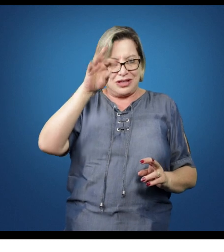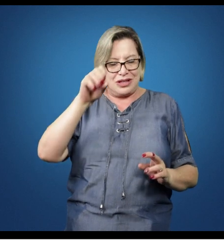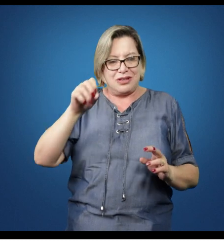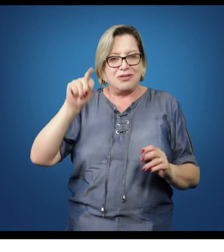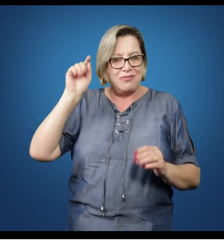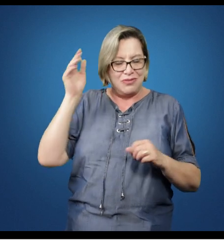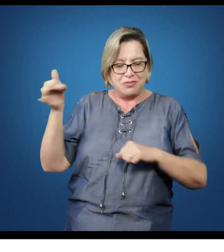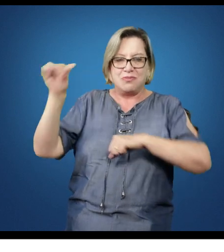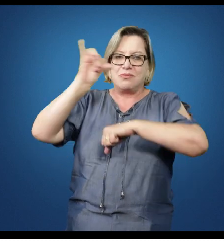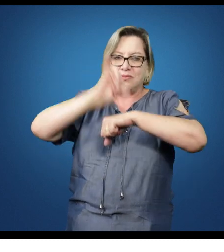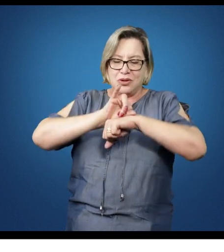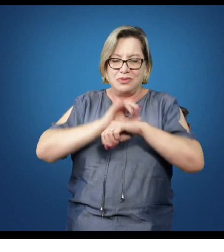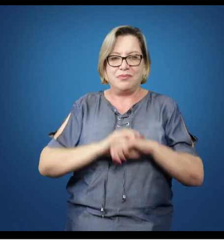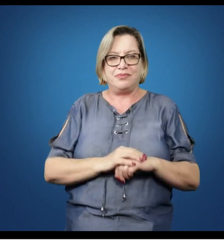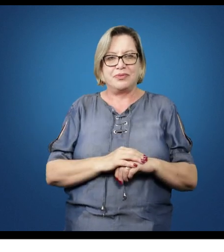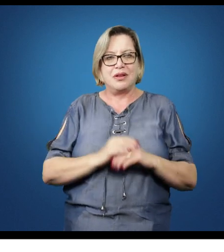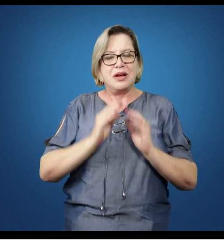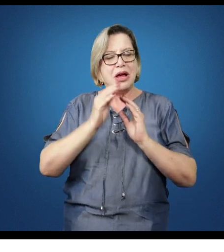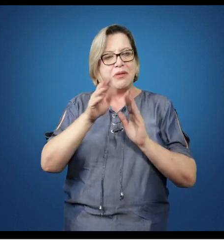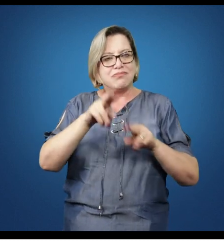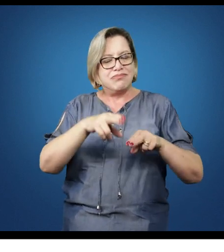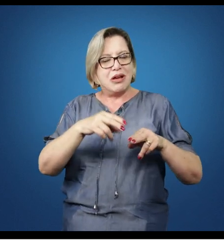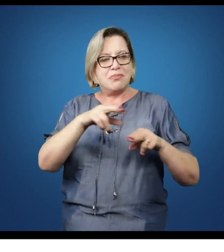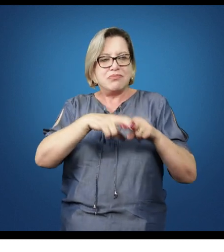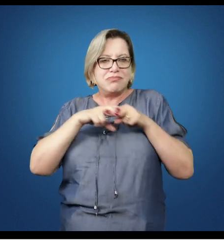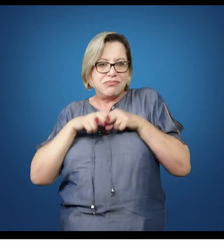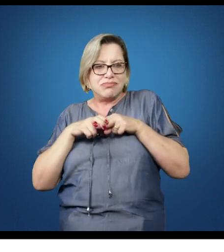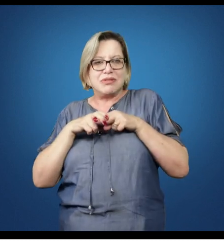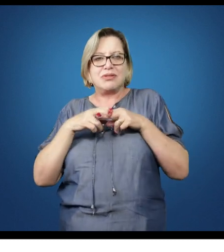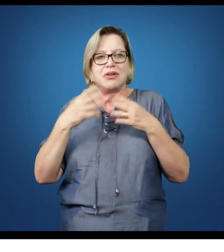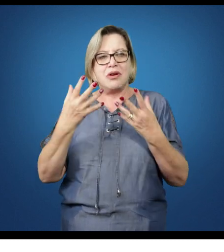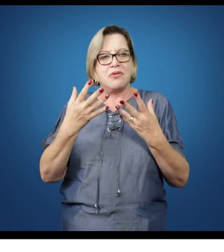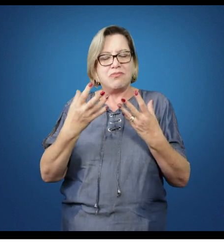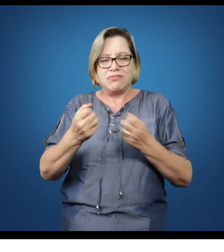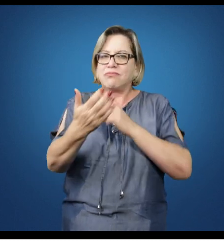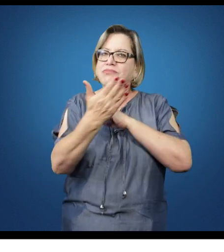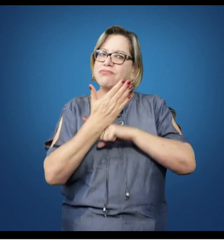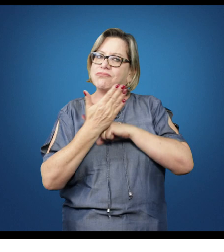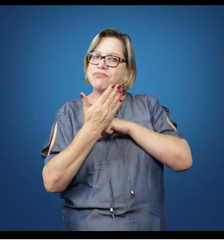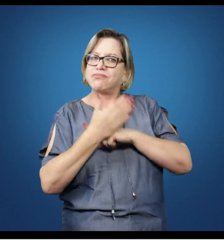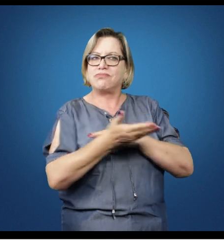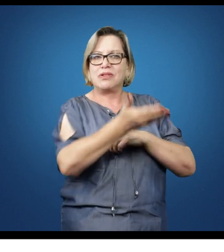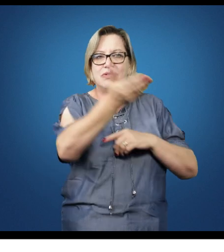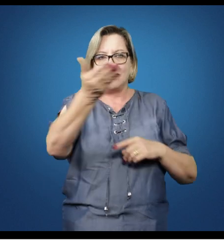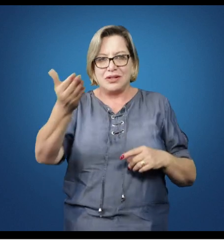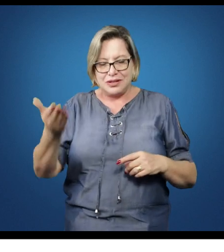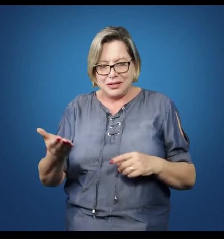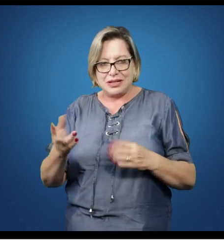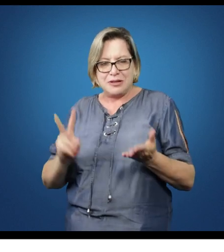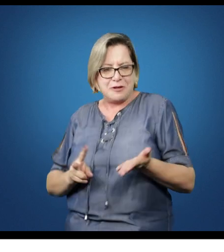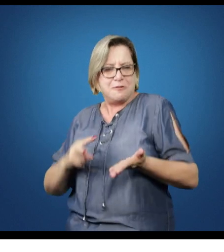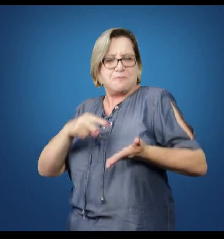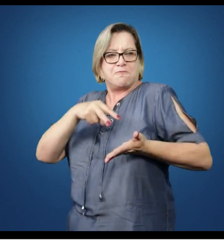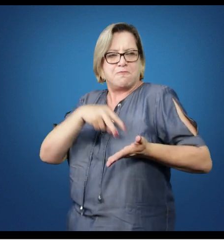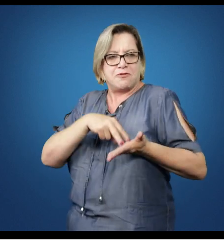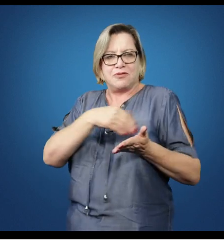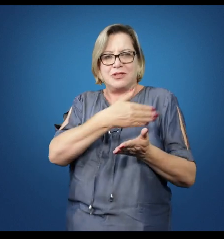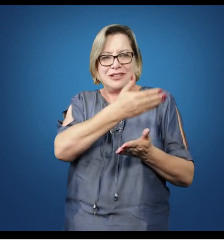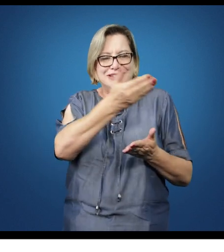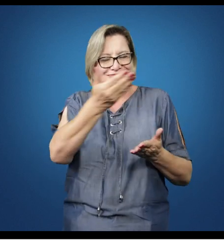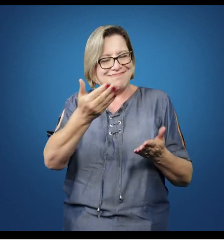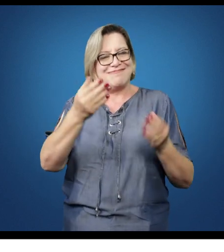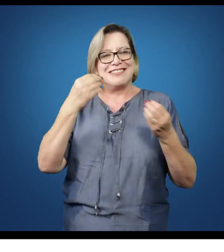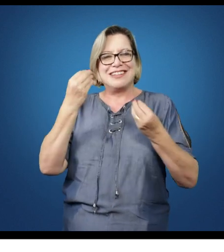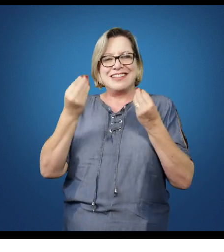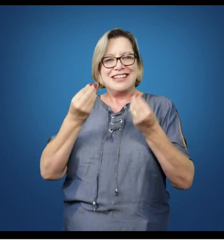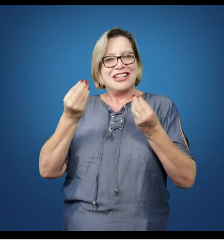no pólo com isso eu conto com vocês conto com todo o empenho toda a a a devoção de todos vocês com